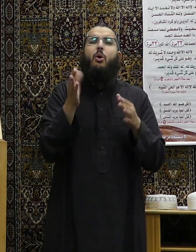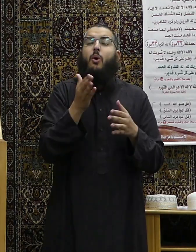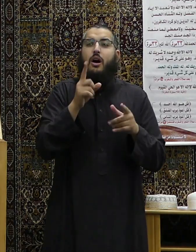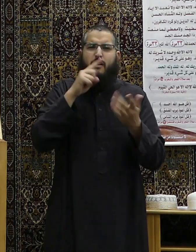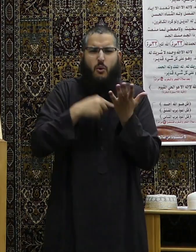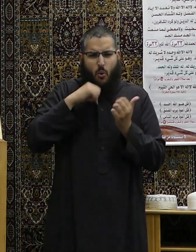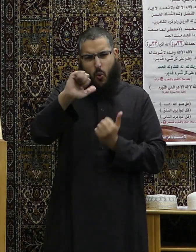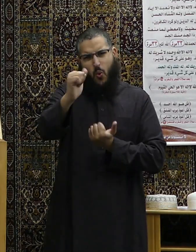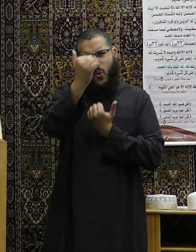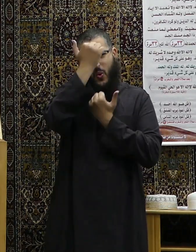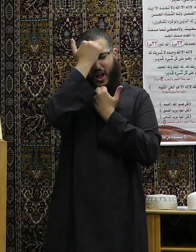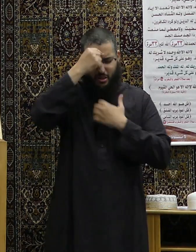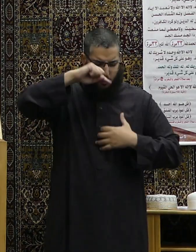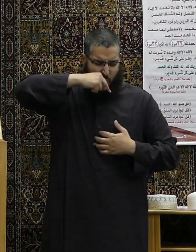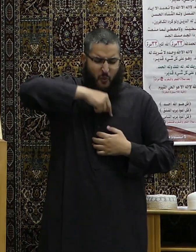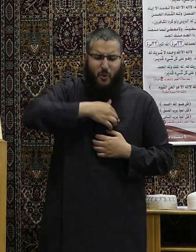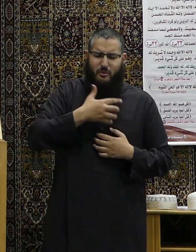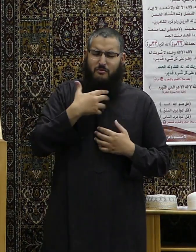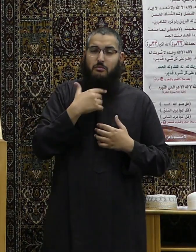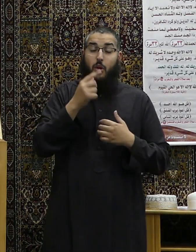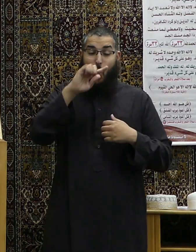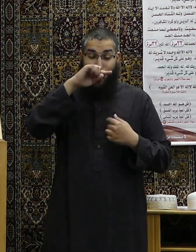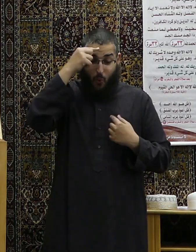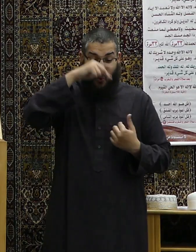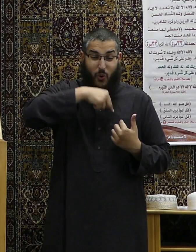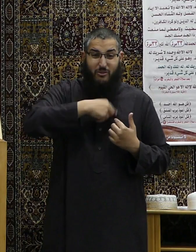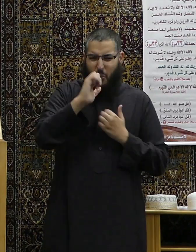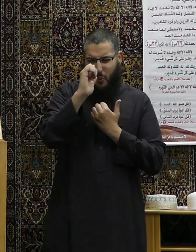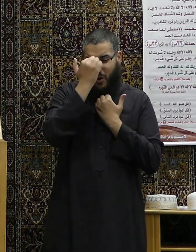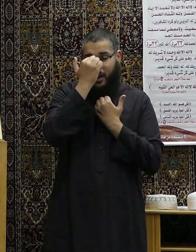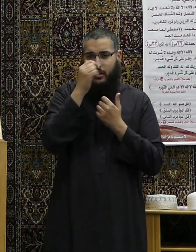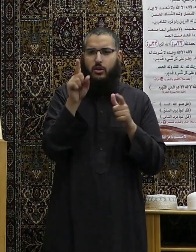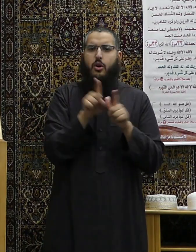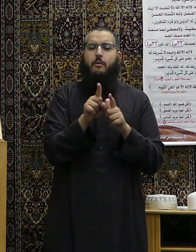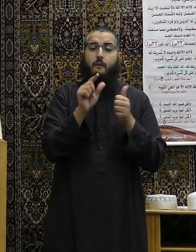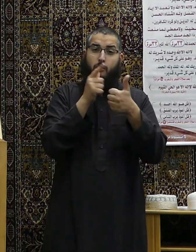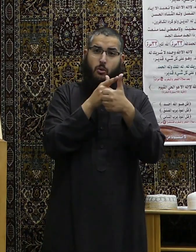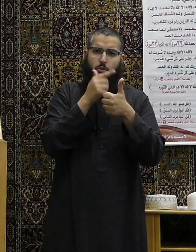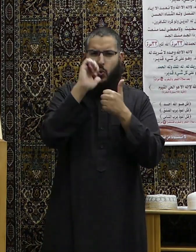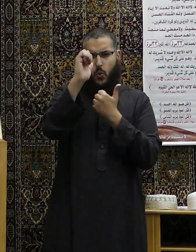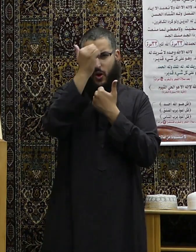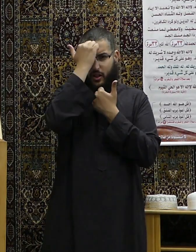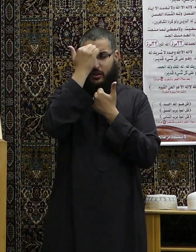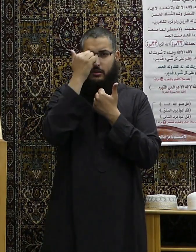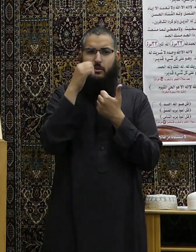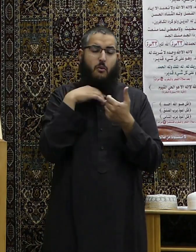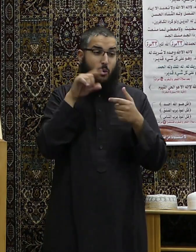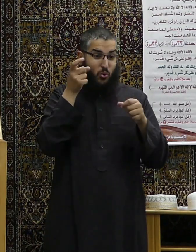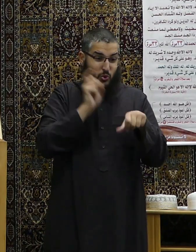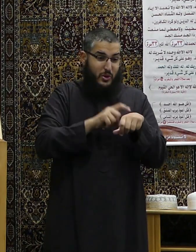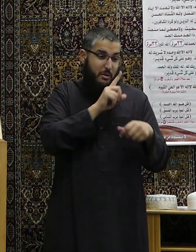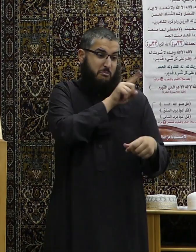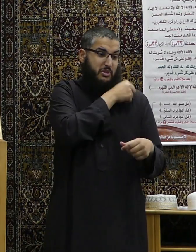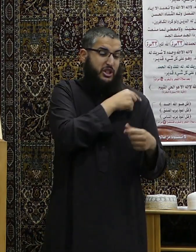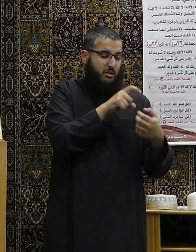tawba. Le regret est un repentir. Donc il y a un, le regret. Deux, se détacher immédiatement